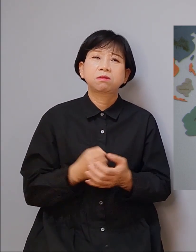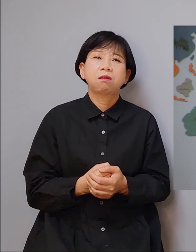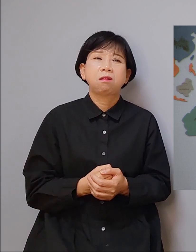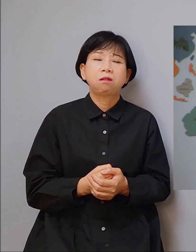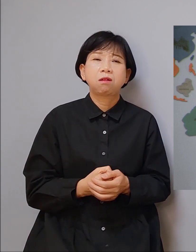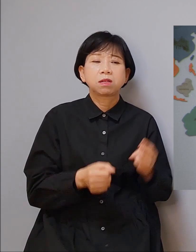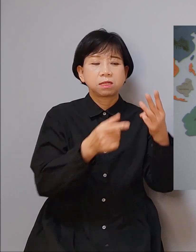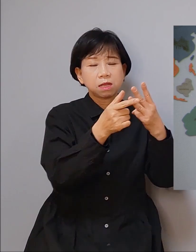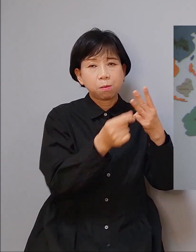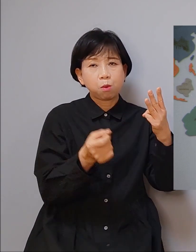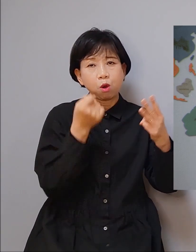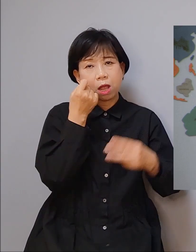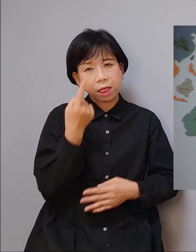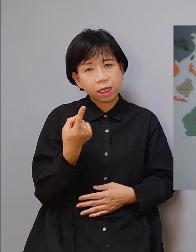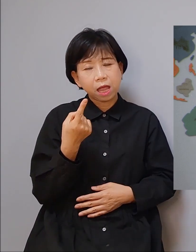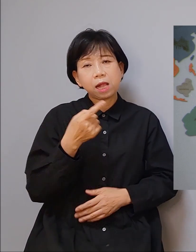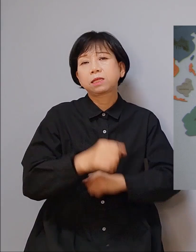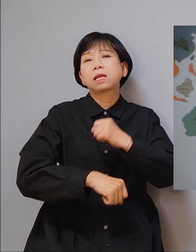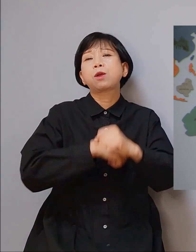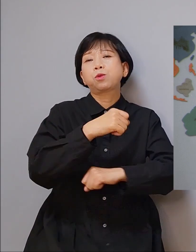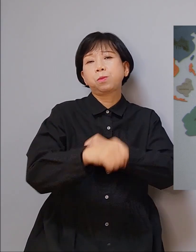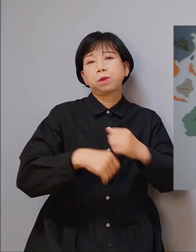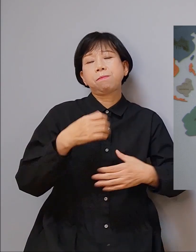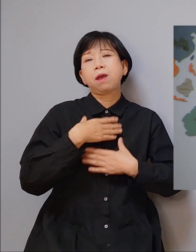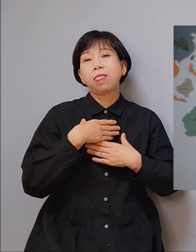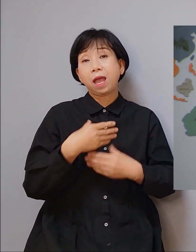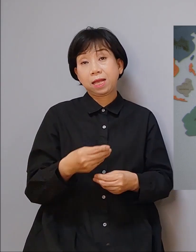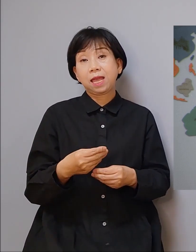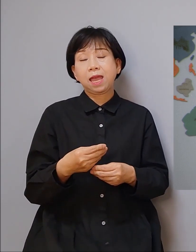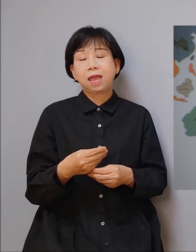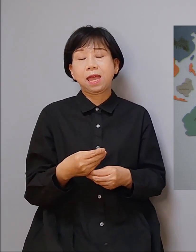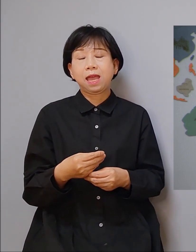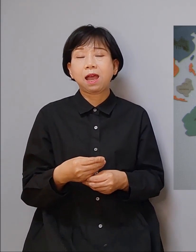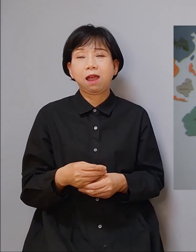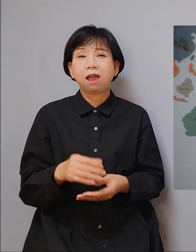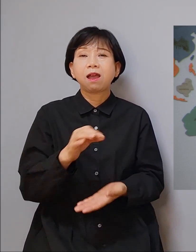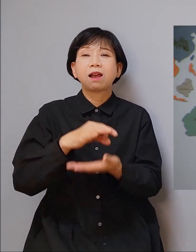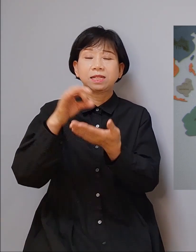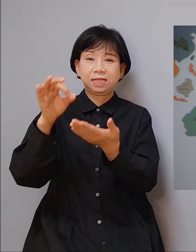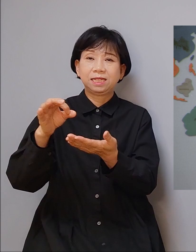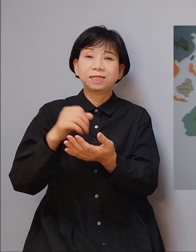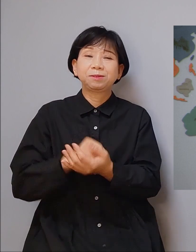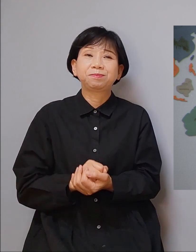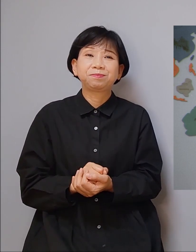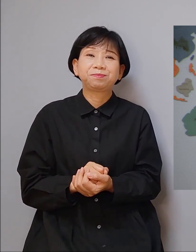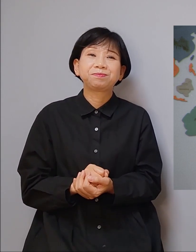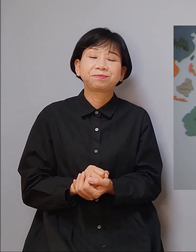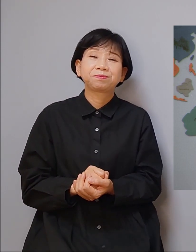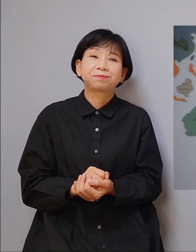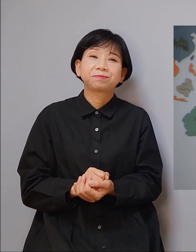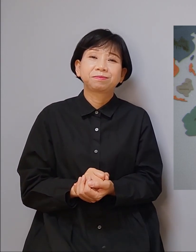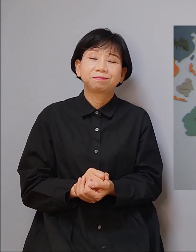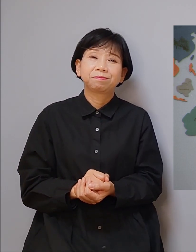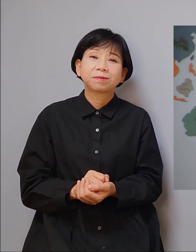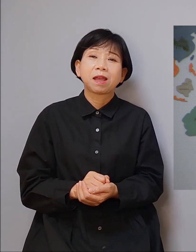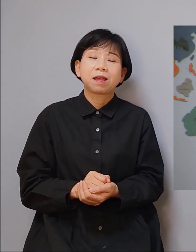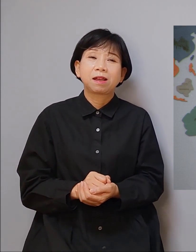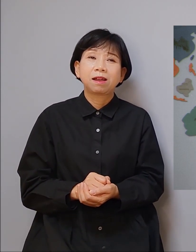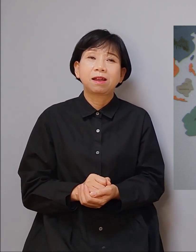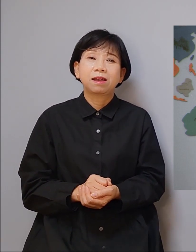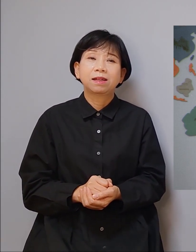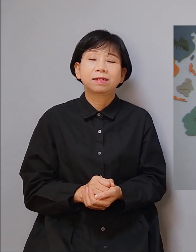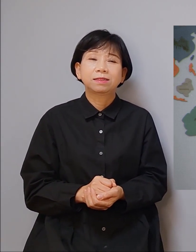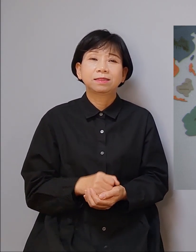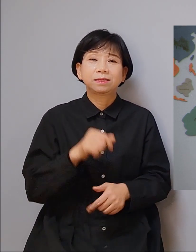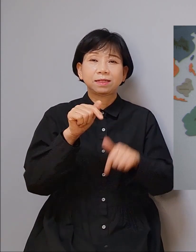여러분이 자유롭게 금액은 상관없이 또 막벨라 동산 또 헌금에 참여하기 원하시는 분들은 편하신 대로